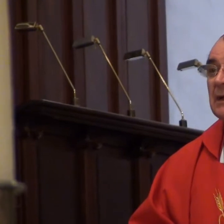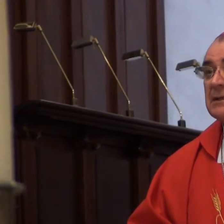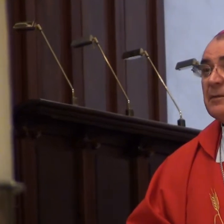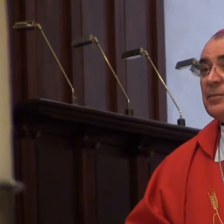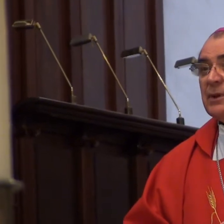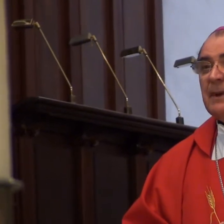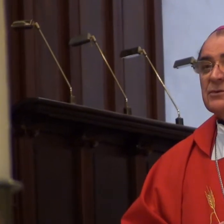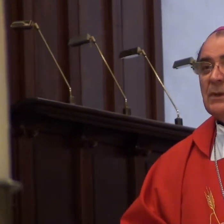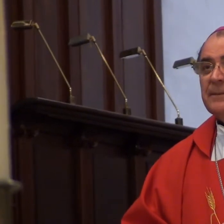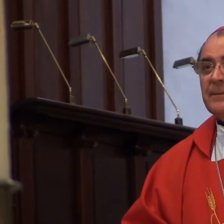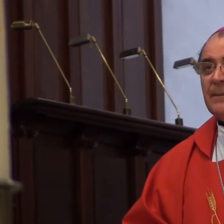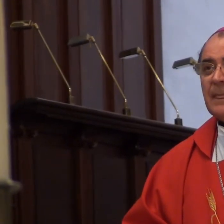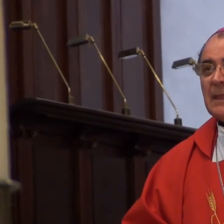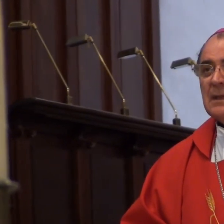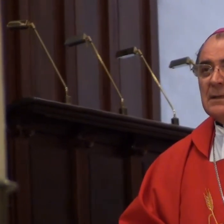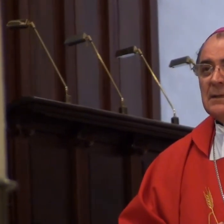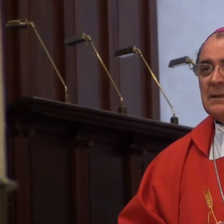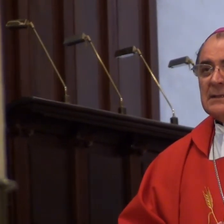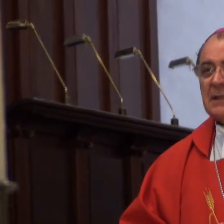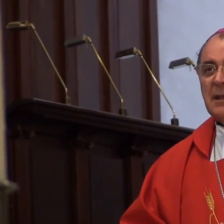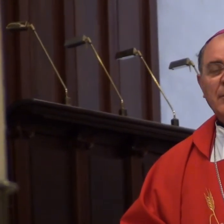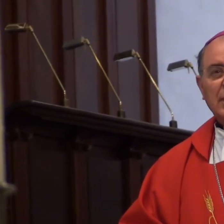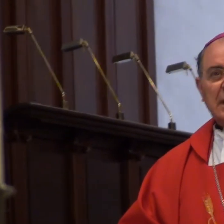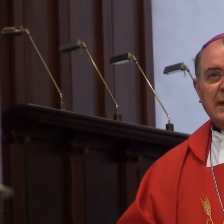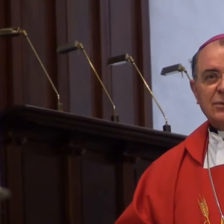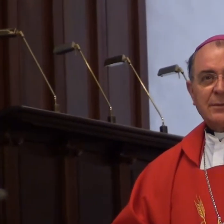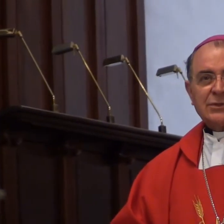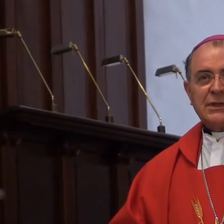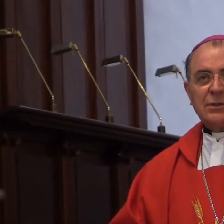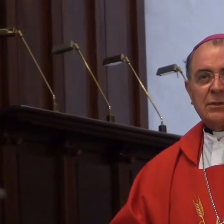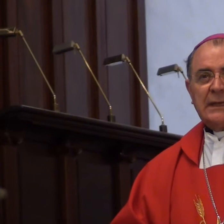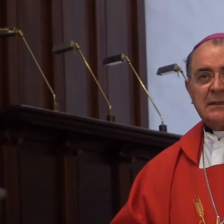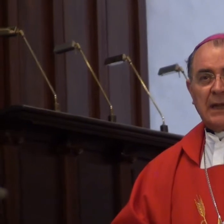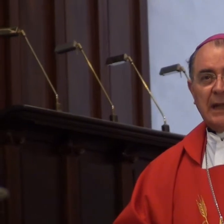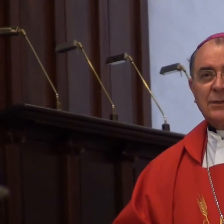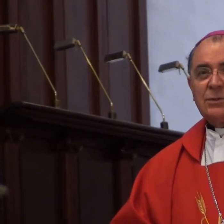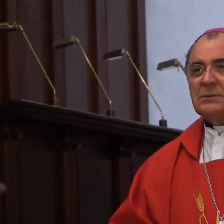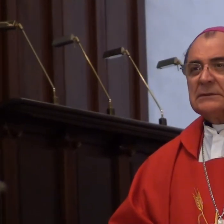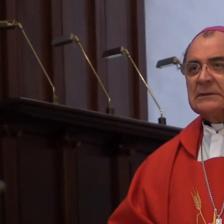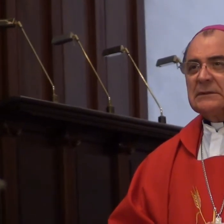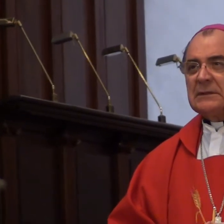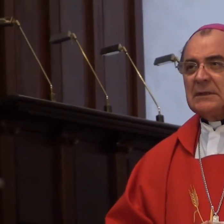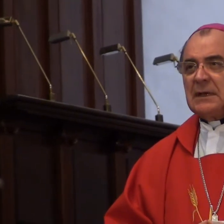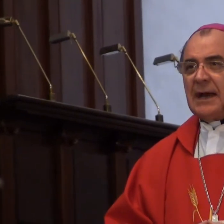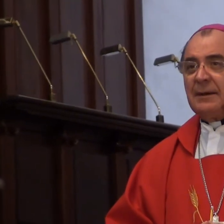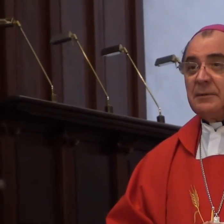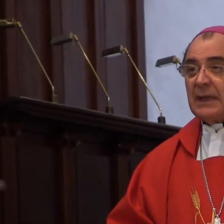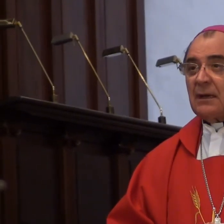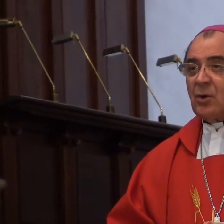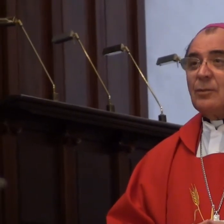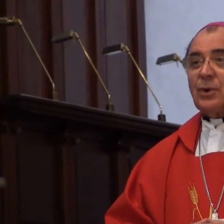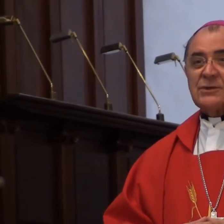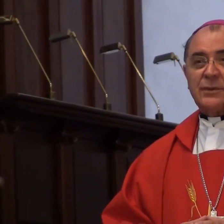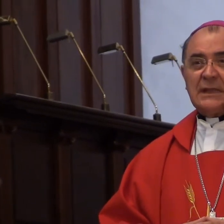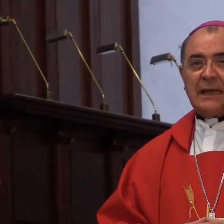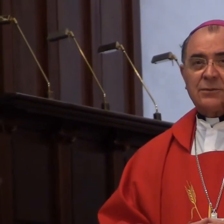se cierra el tiempo de pasto ese tiempo en el que nos hemos ido entrenando a